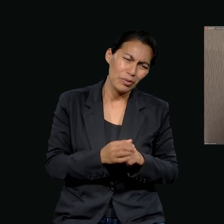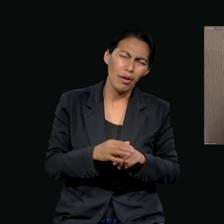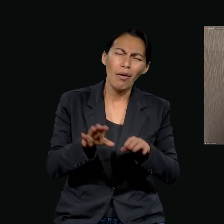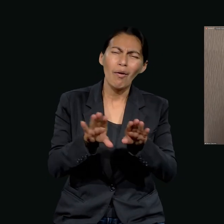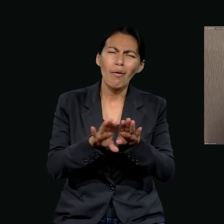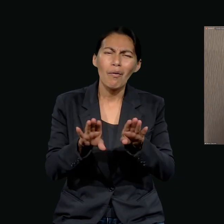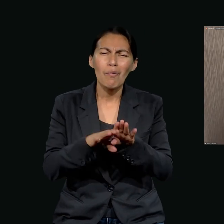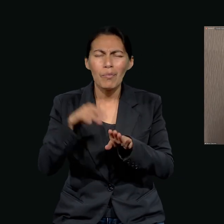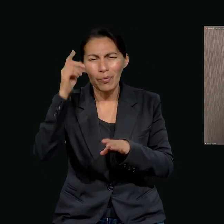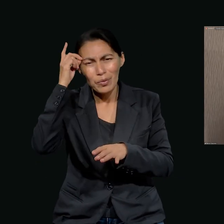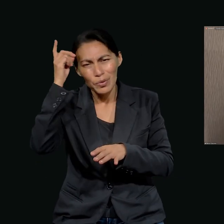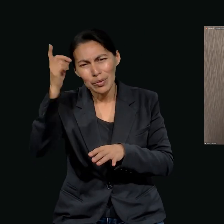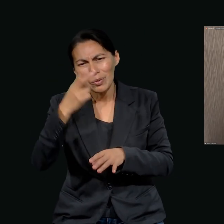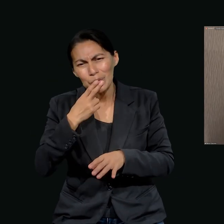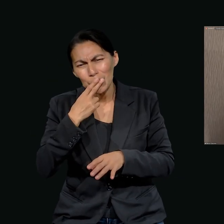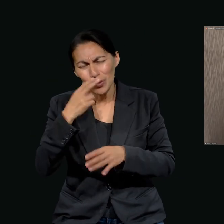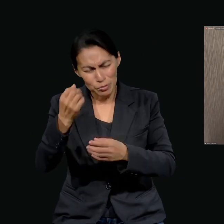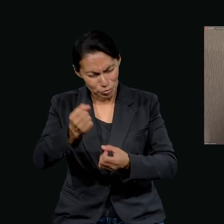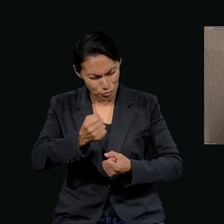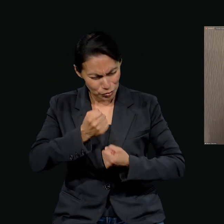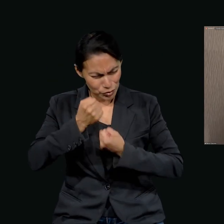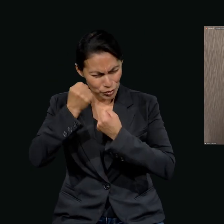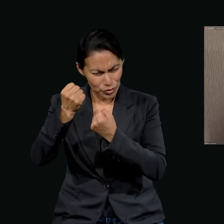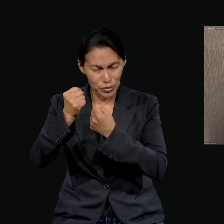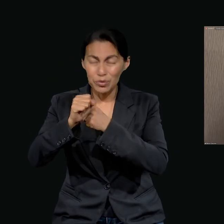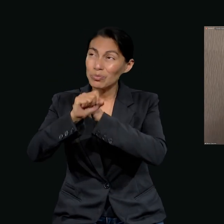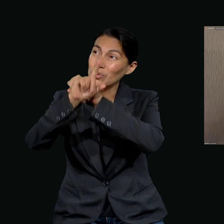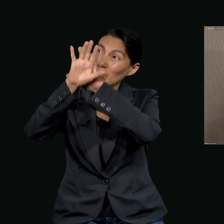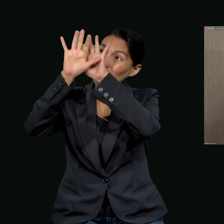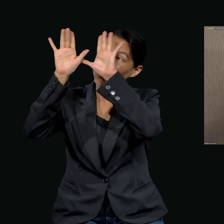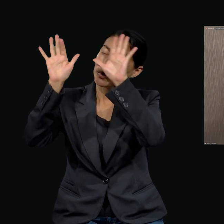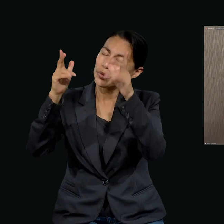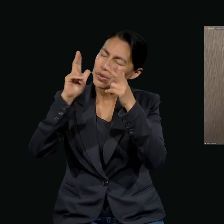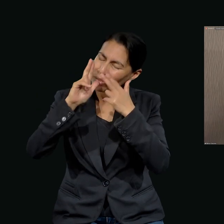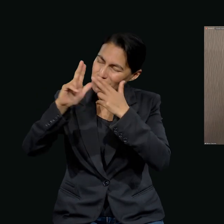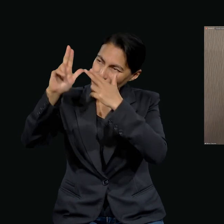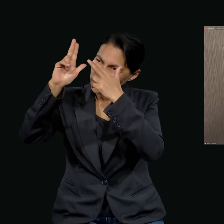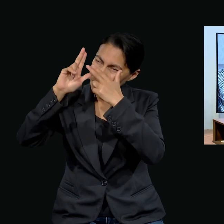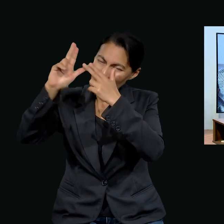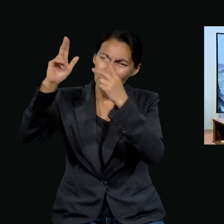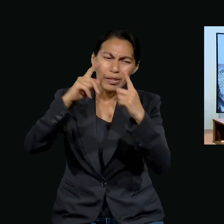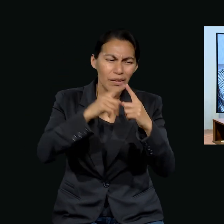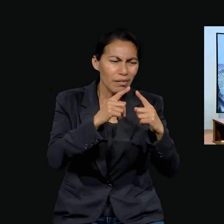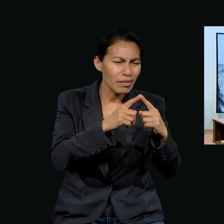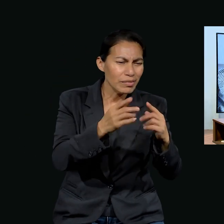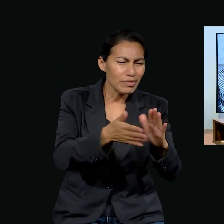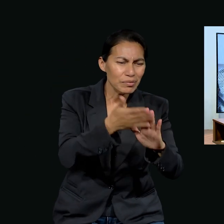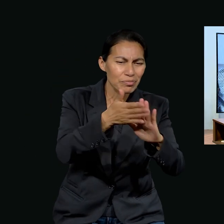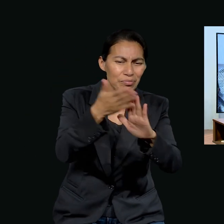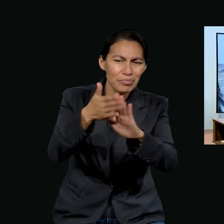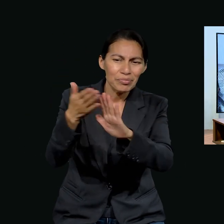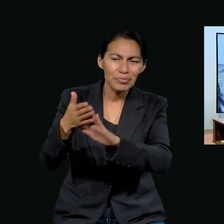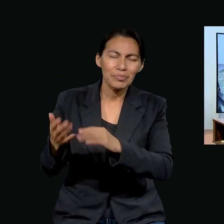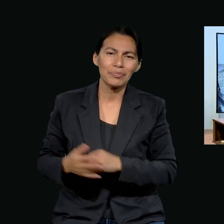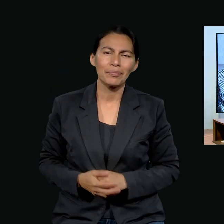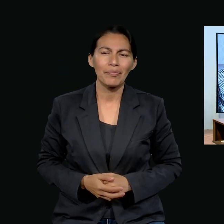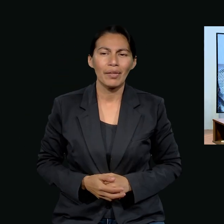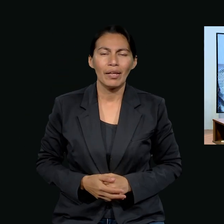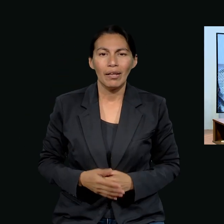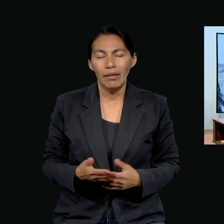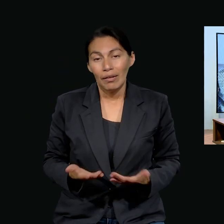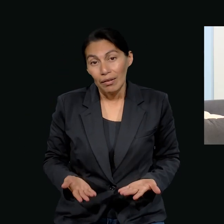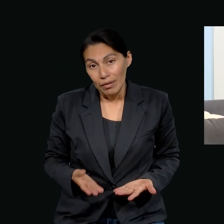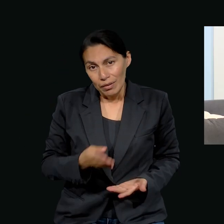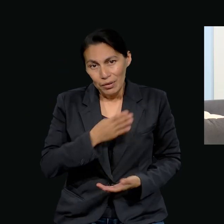¿cómo llegó Dios a usarlo poderosamente para su gloria y honor, formando iglesias? Bueno,